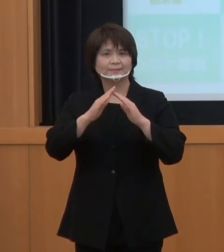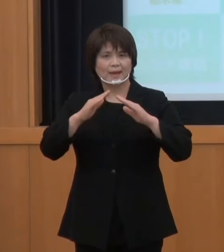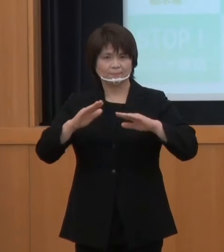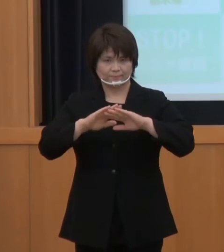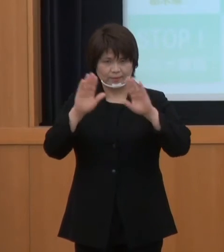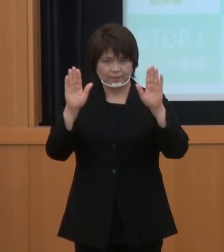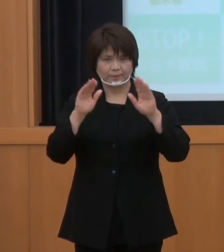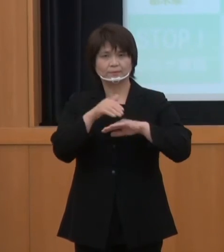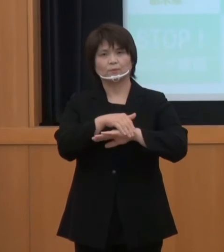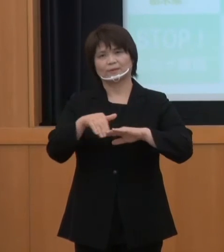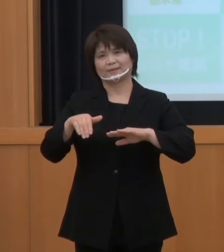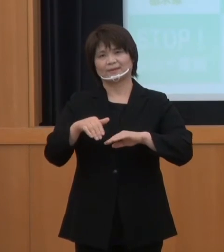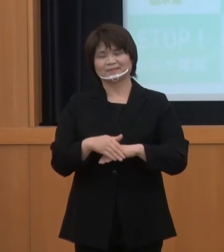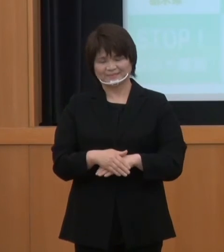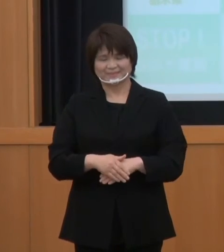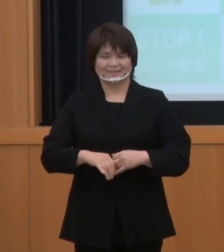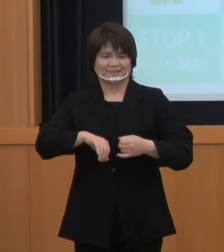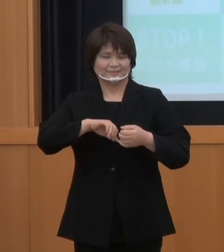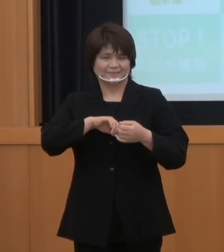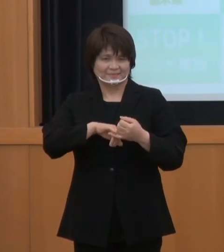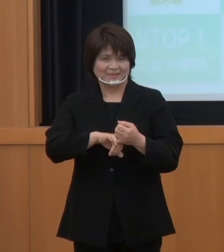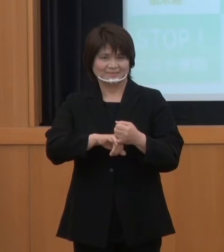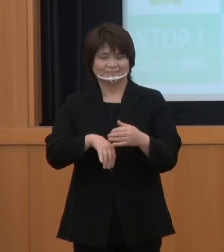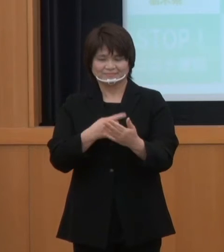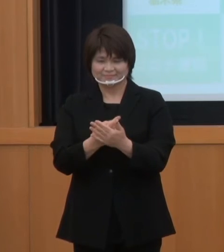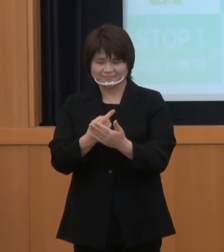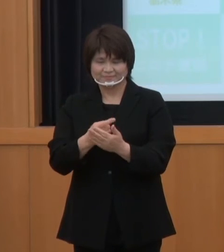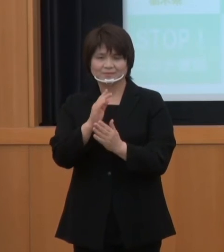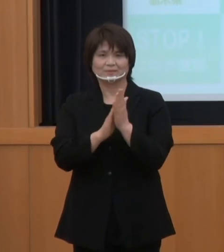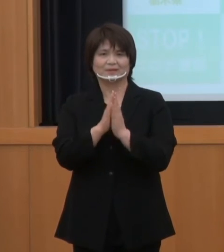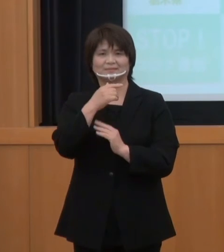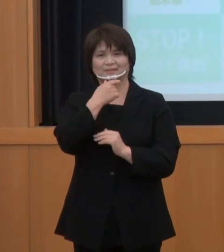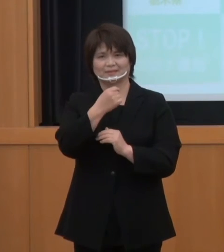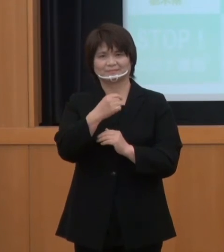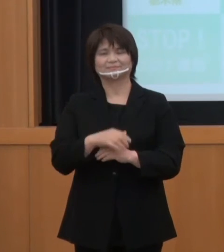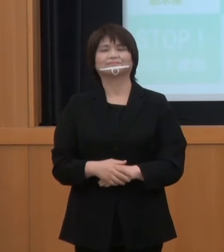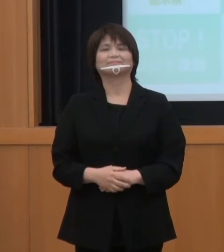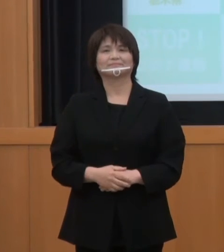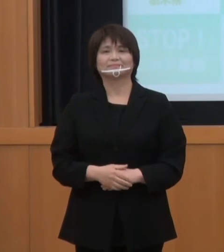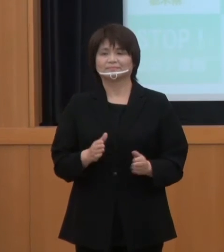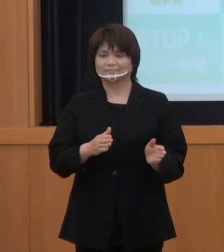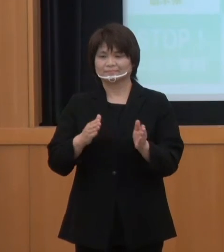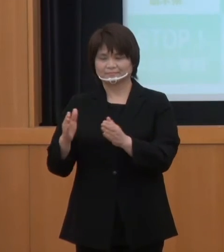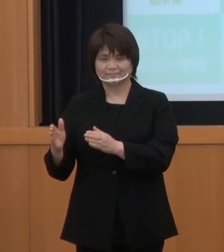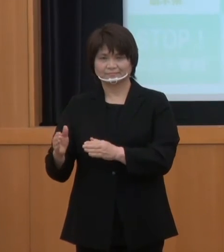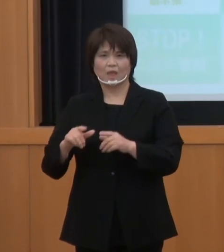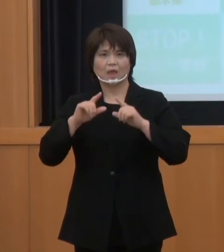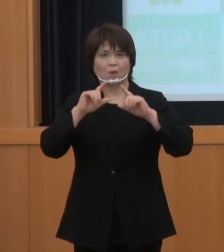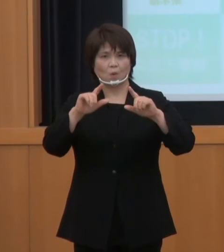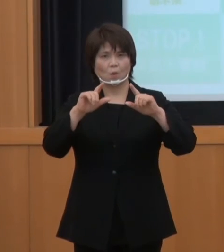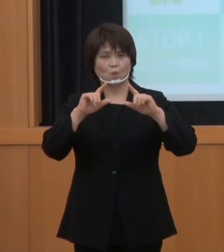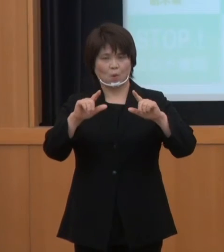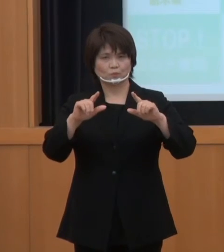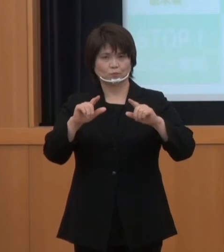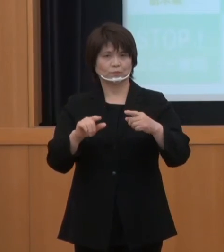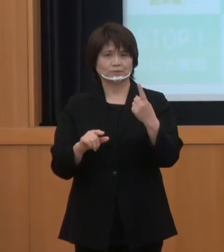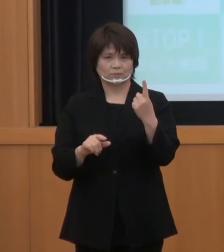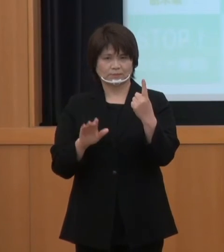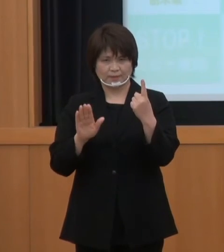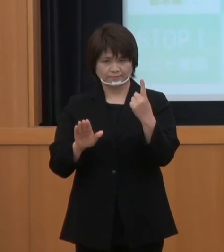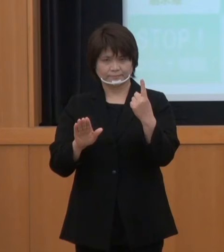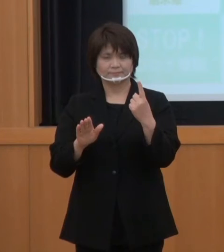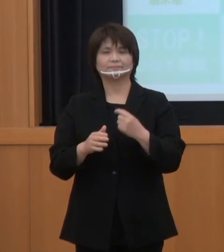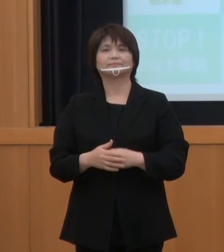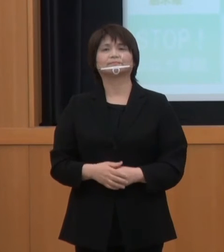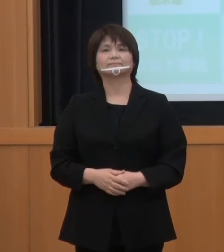ので、ぜひご参加願いたいと思います。次に報告事項が1点でござい